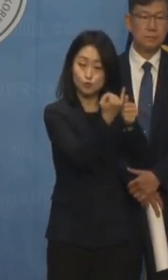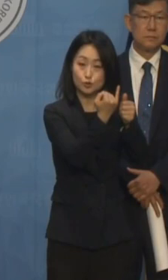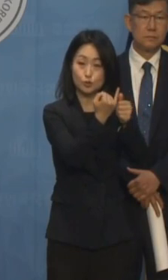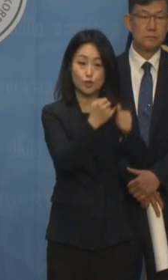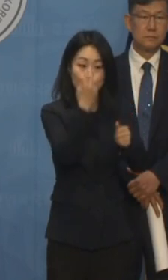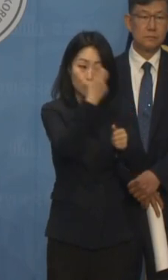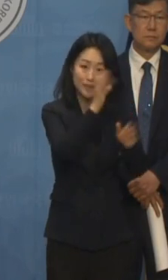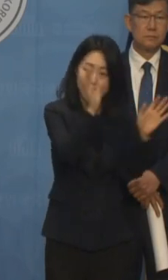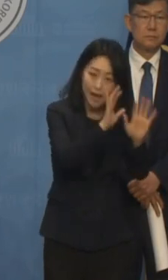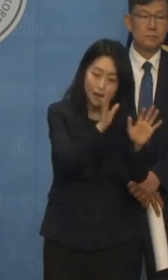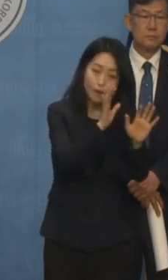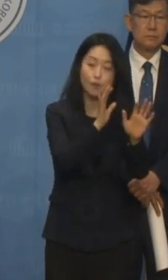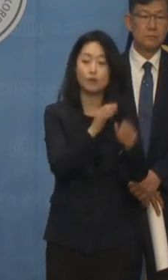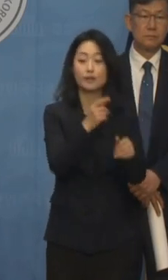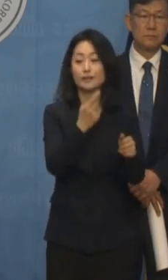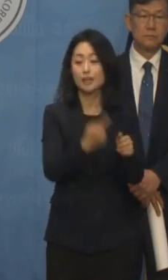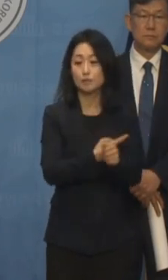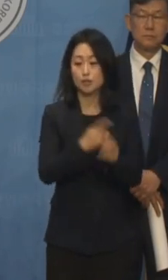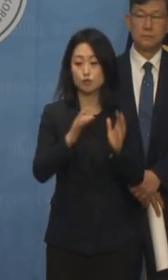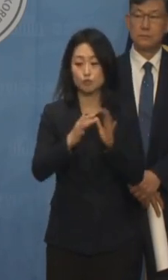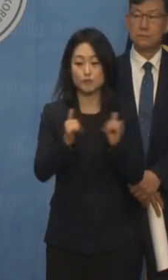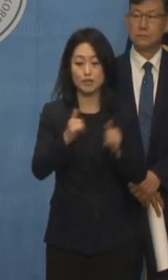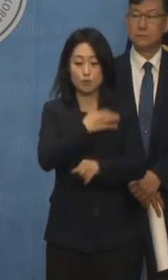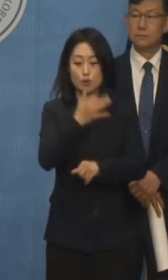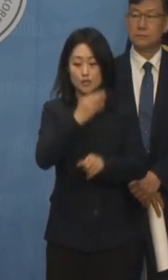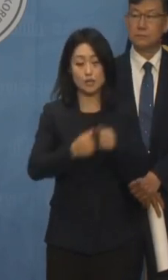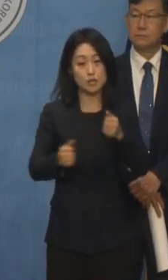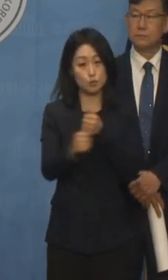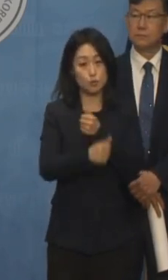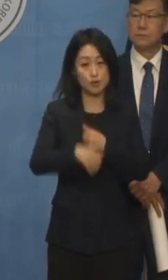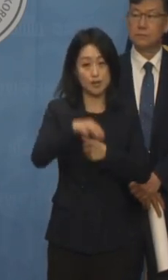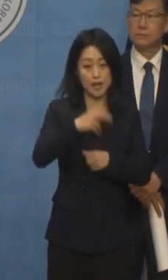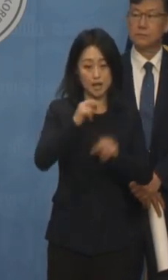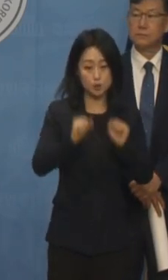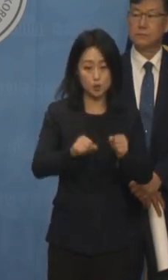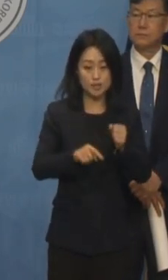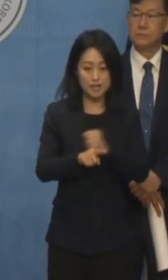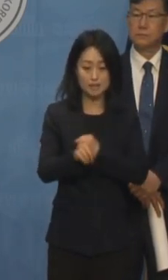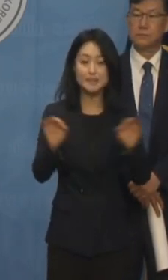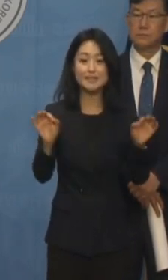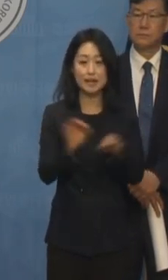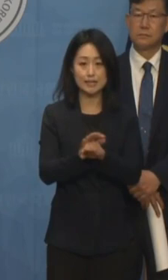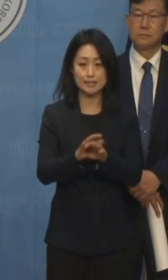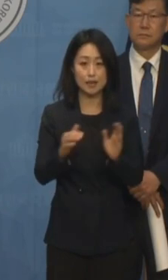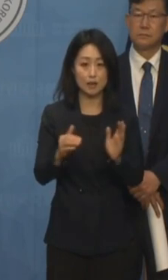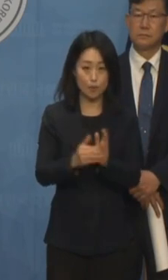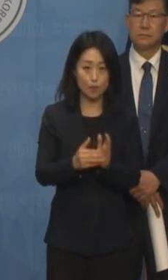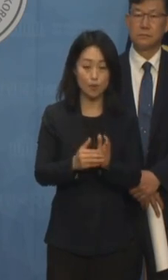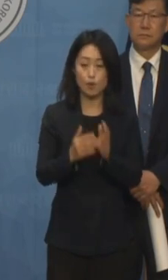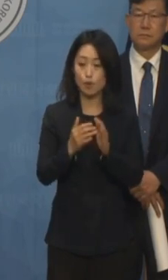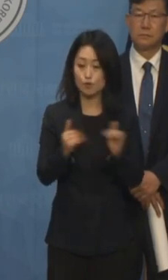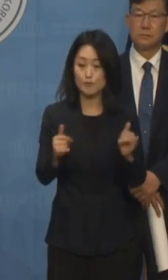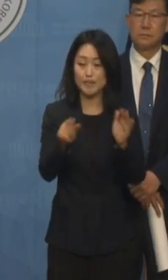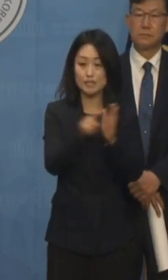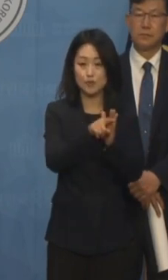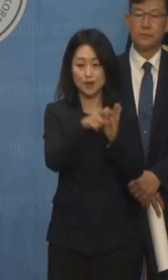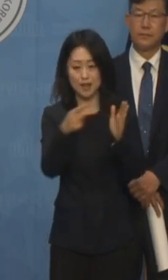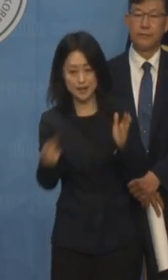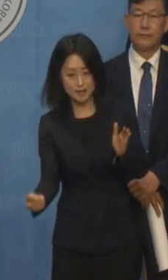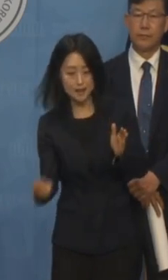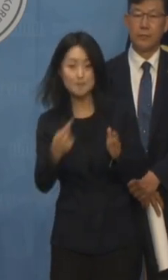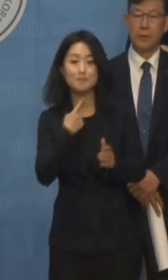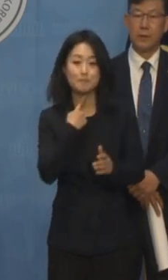호위대장 역할을 한 순간 국민권익위원회는 그 존재 의미를 상실하고 국민의 신뢰를 잃게